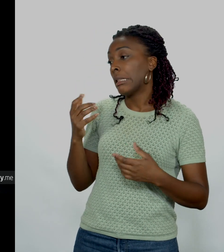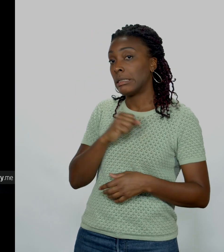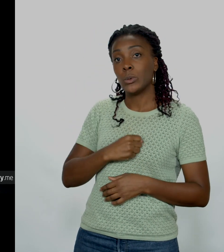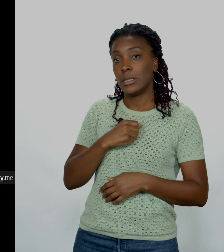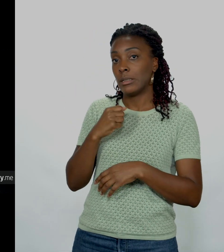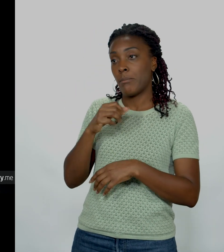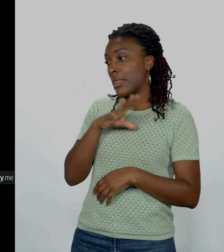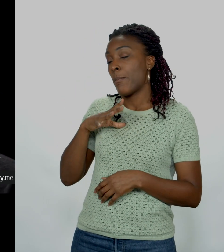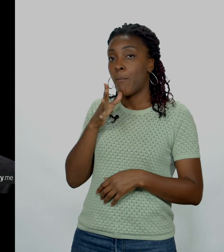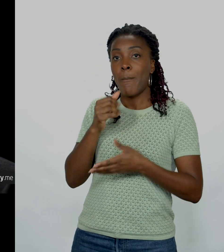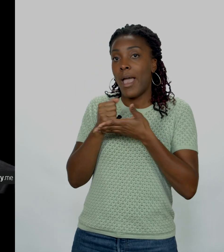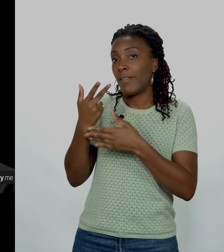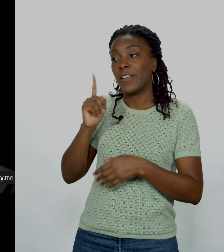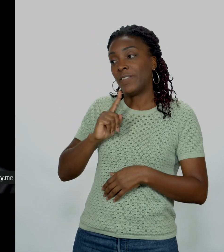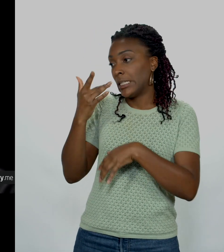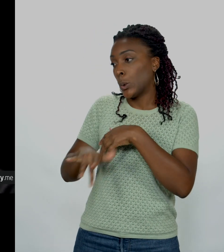moi. C'est trop tard.